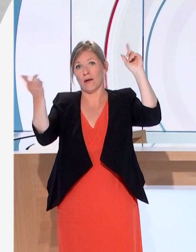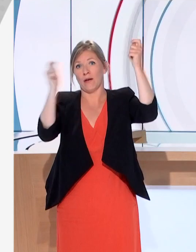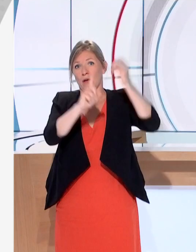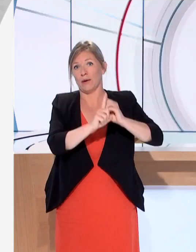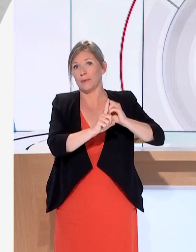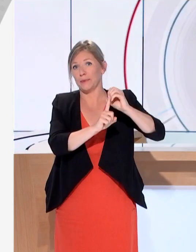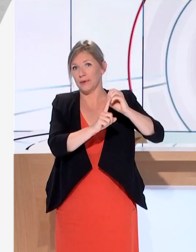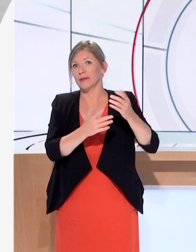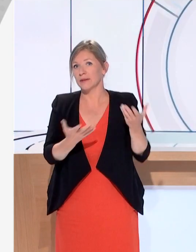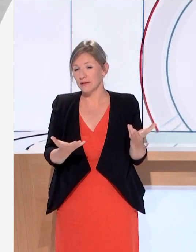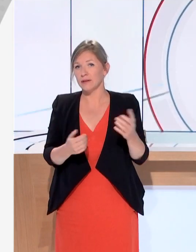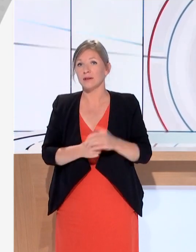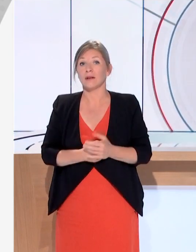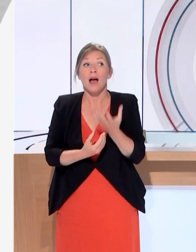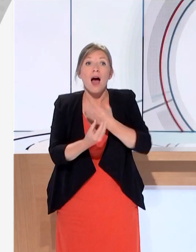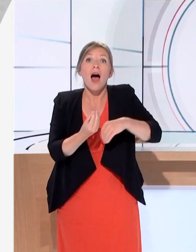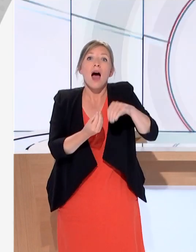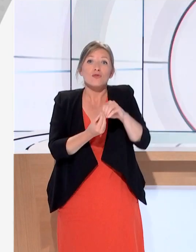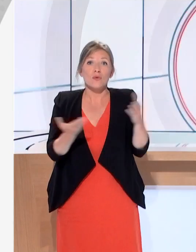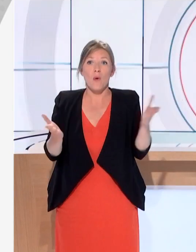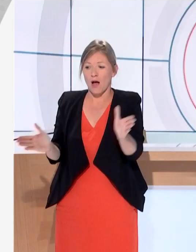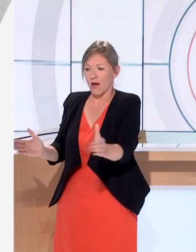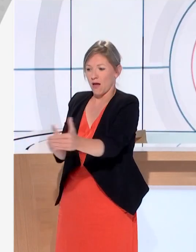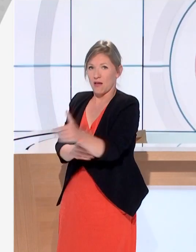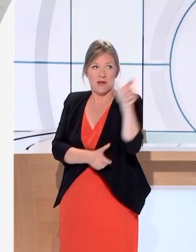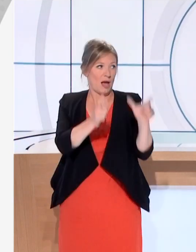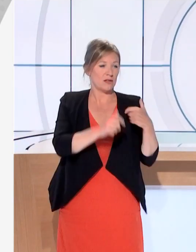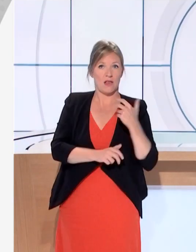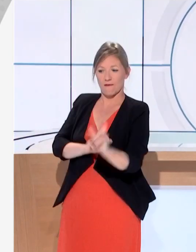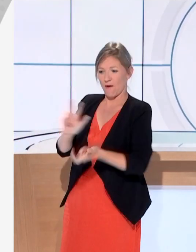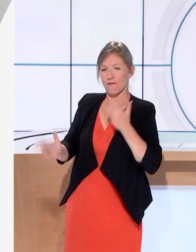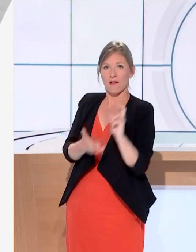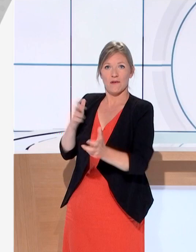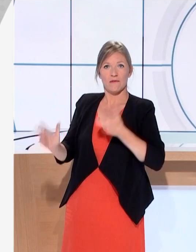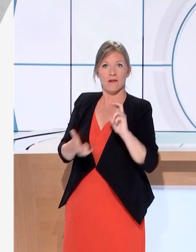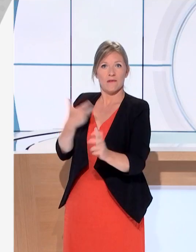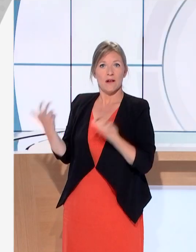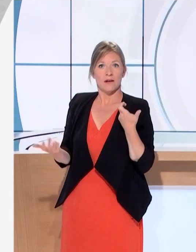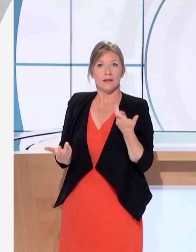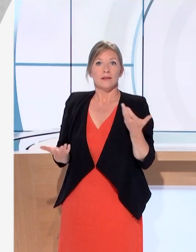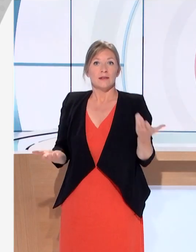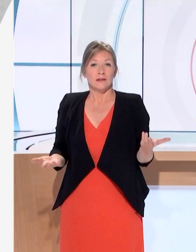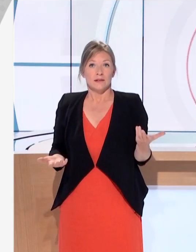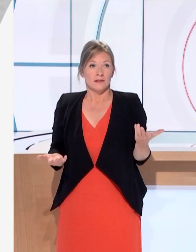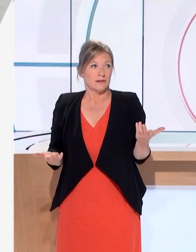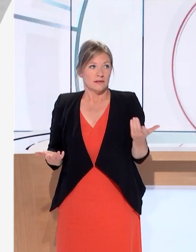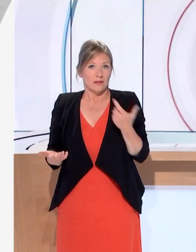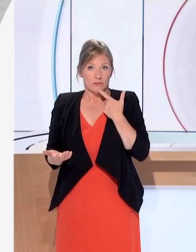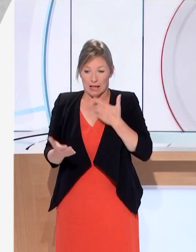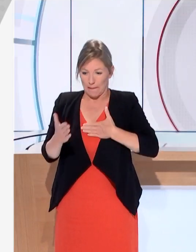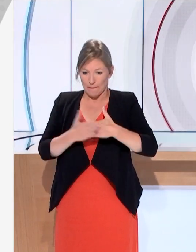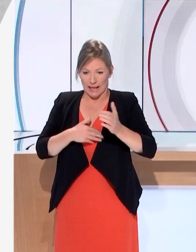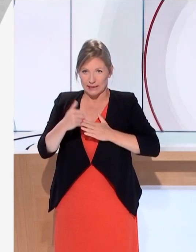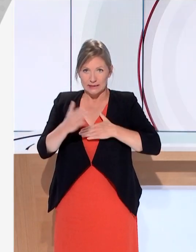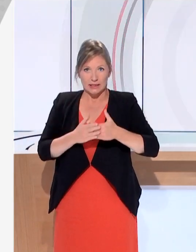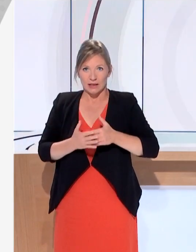réchauffement climatique. Et en plus de ça, derrière, on a toutes les vols de ruches qui se rajoutent, et ce qui fait en sorte que l'apiculture va devenir